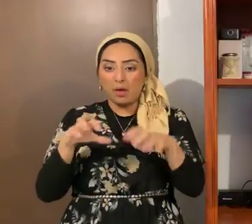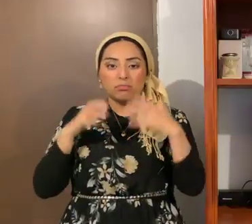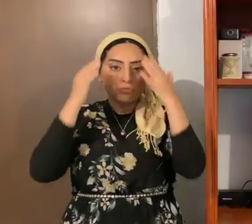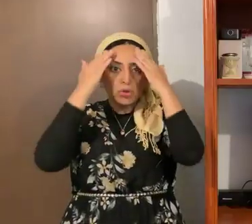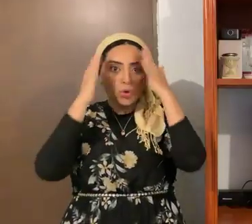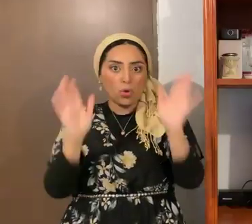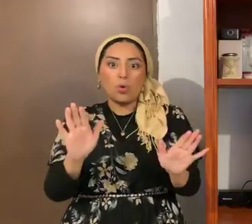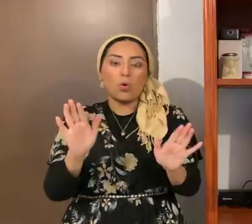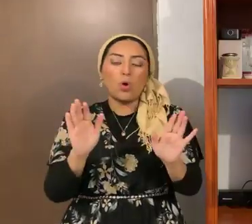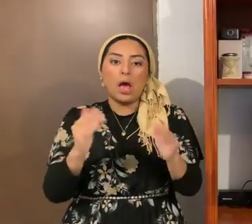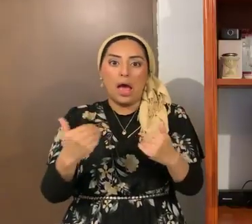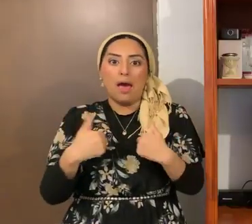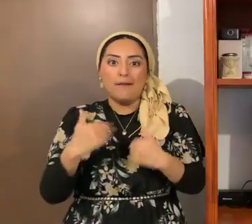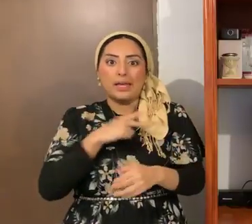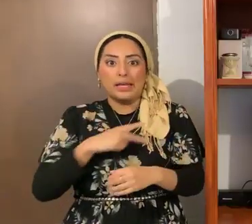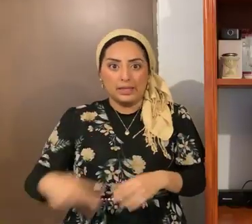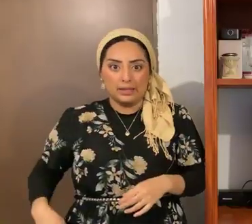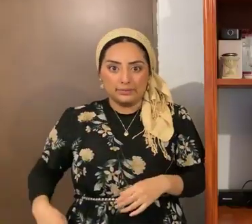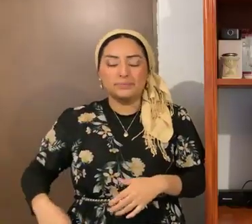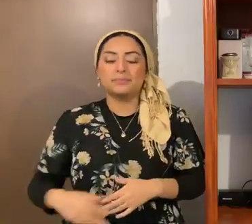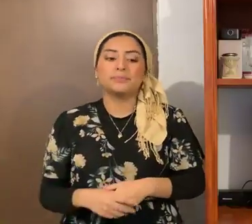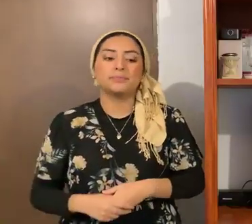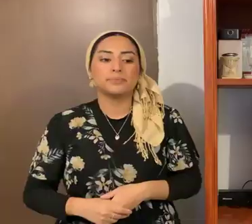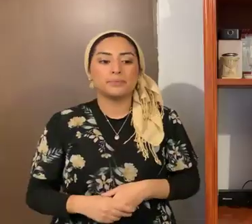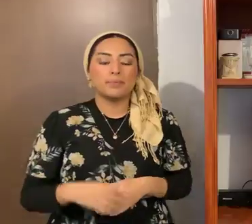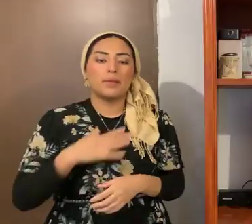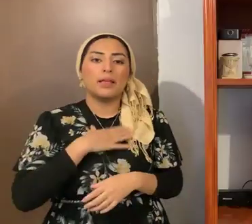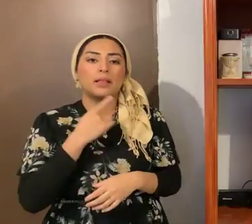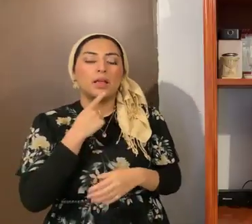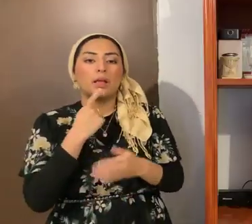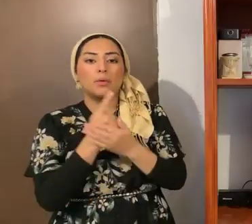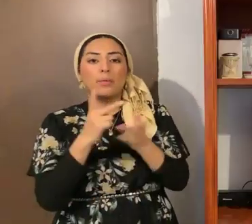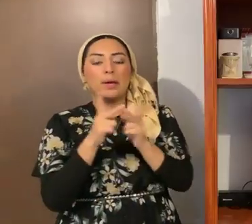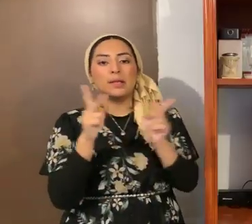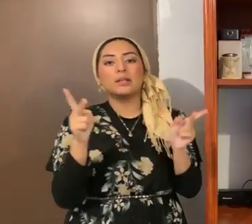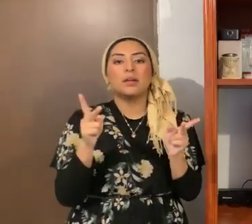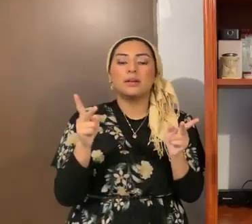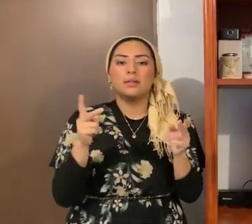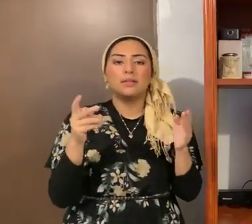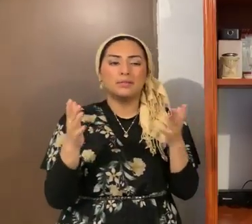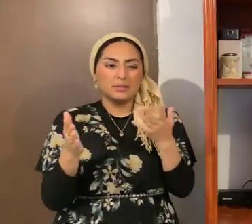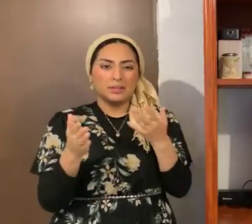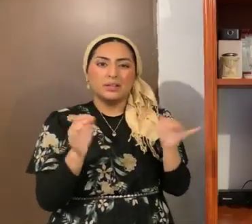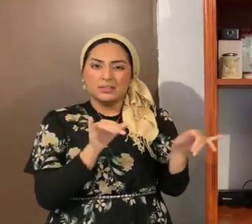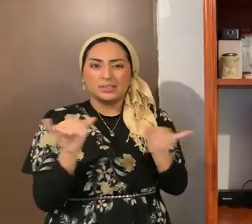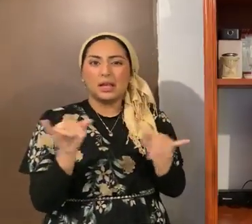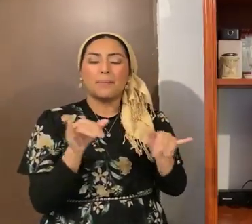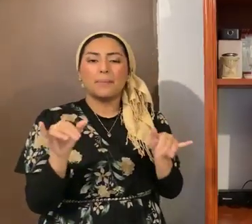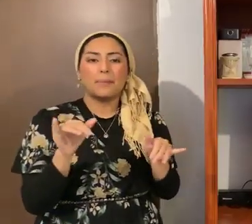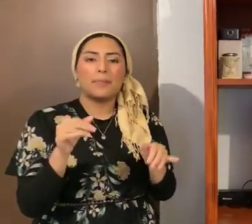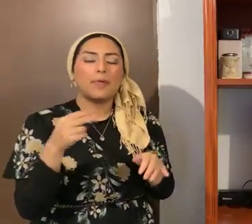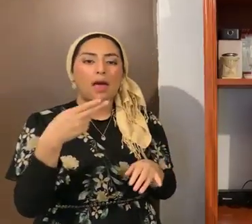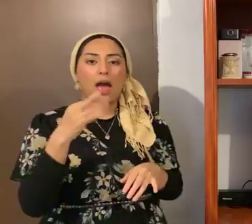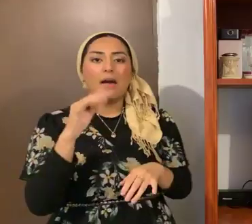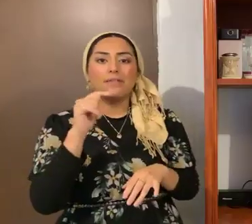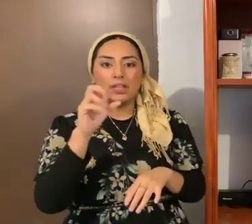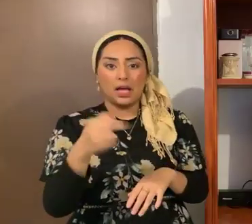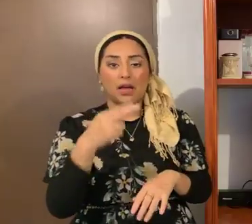Israel. Ahora, decía yo que la parashá se parece mucho a la Haftará, porque en la